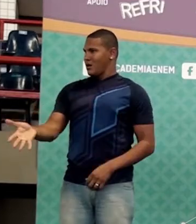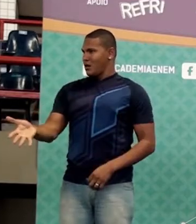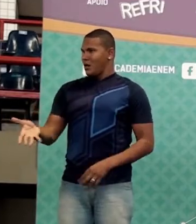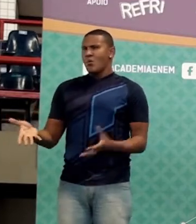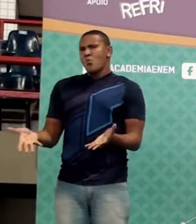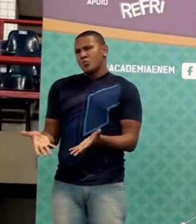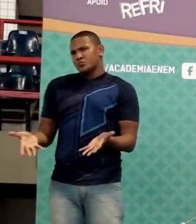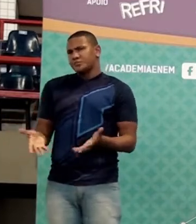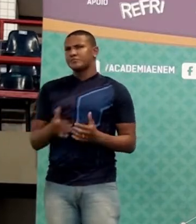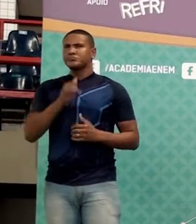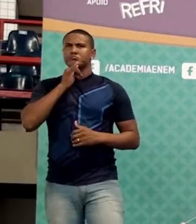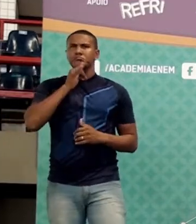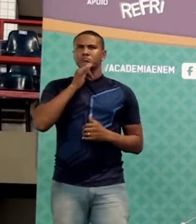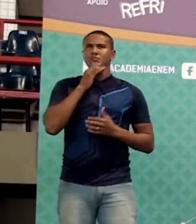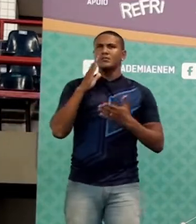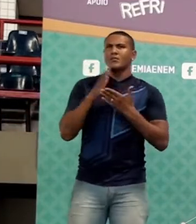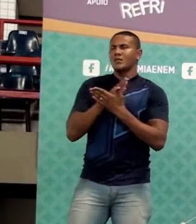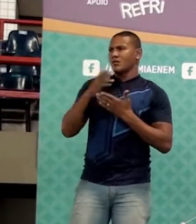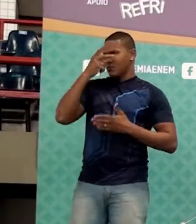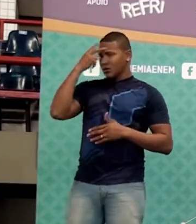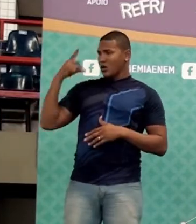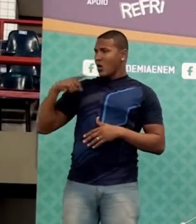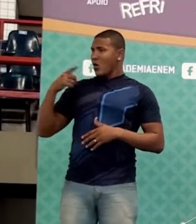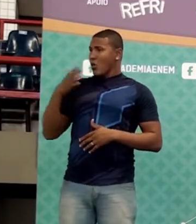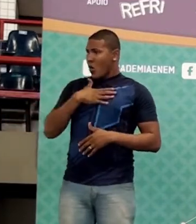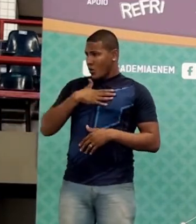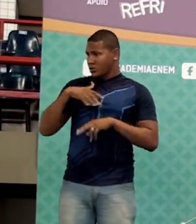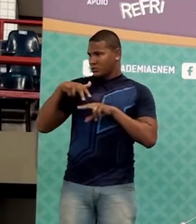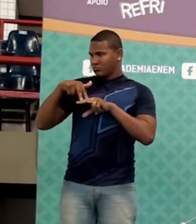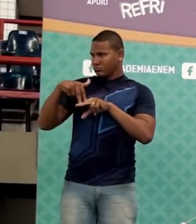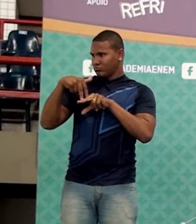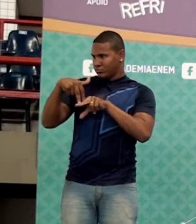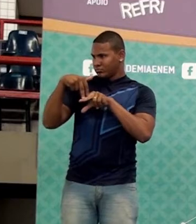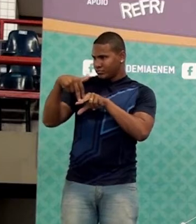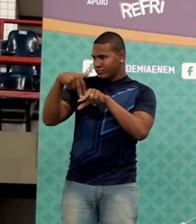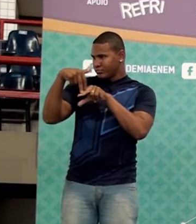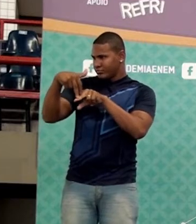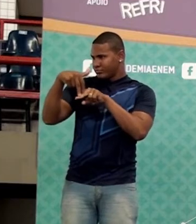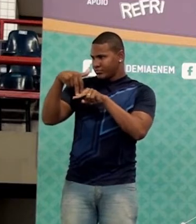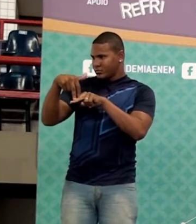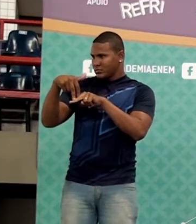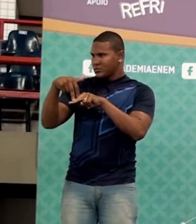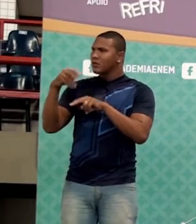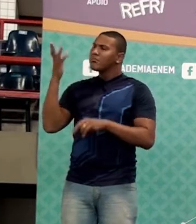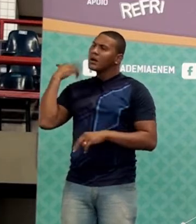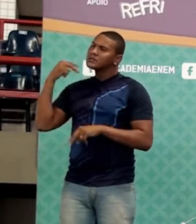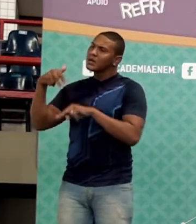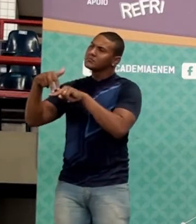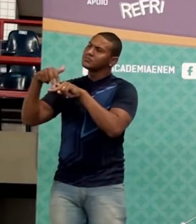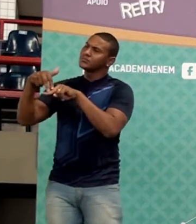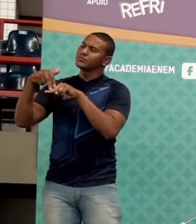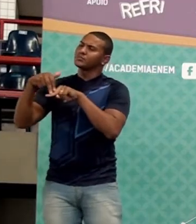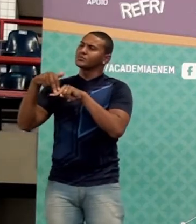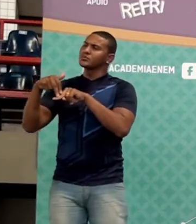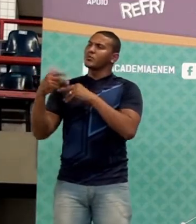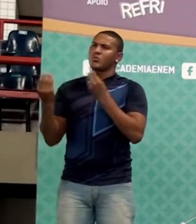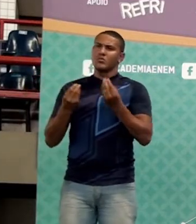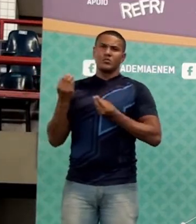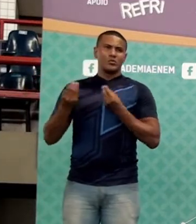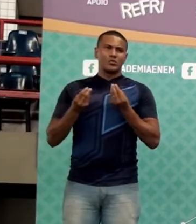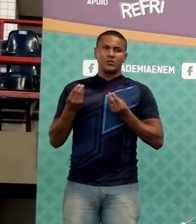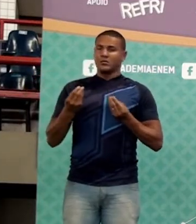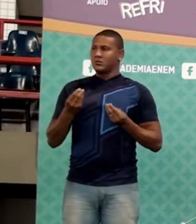por exemplo, tem gente que gosta de surfar. E antigamente, como era o surf? Era o